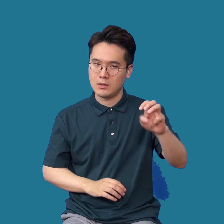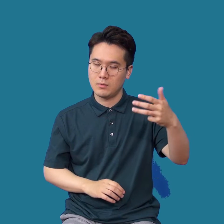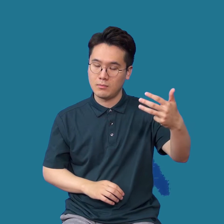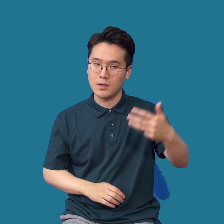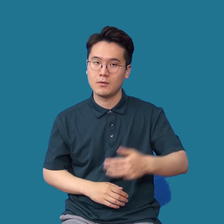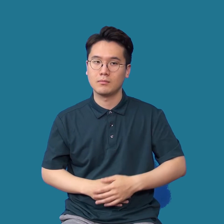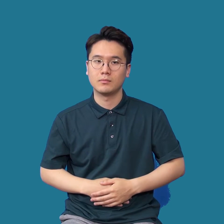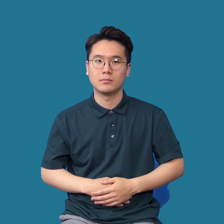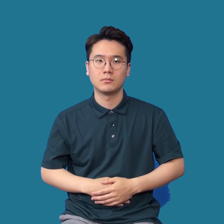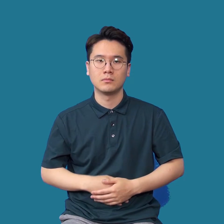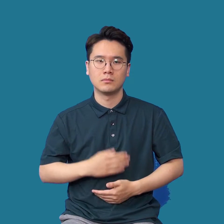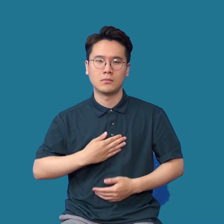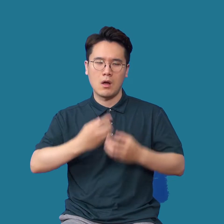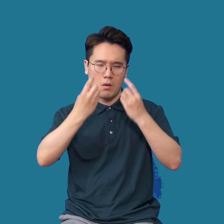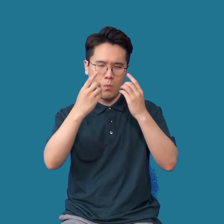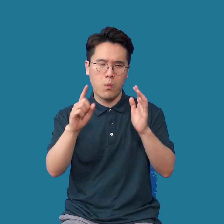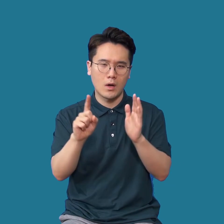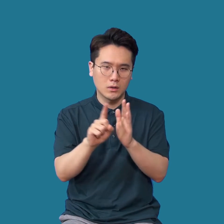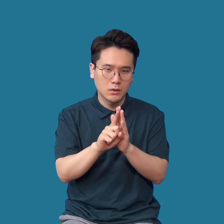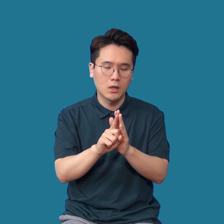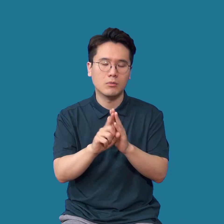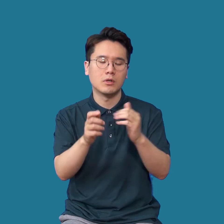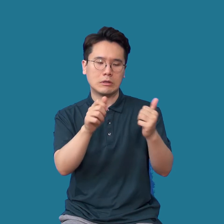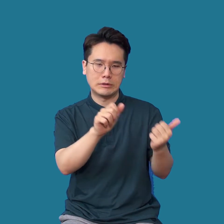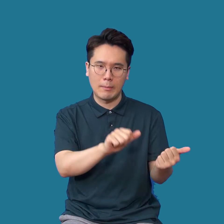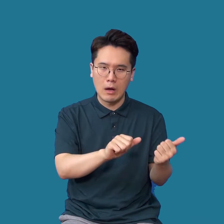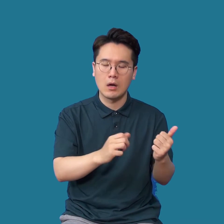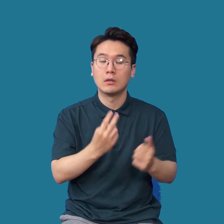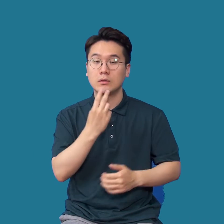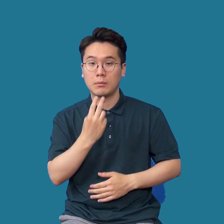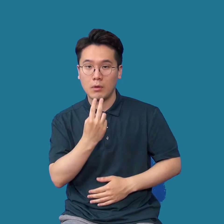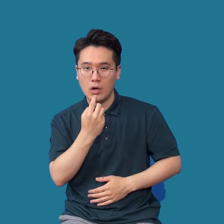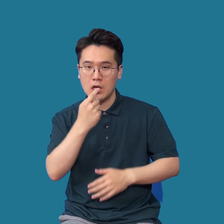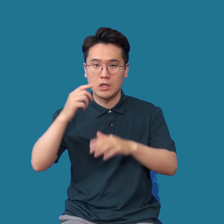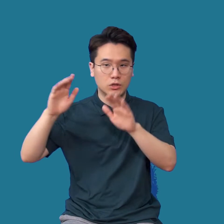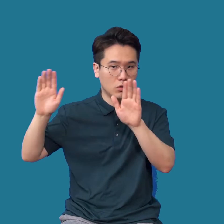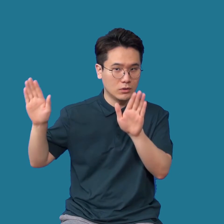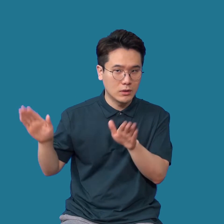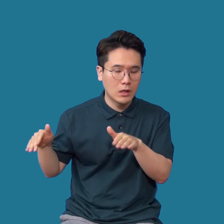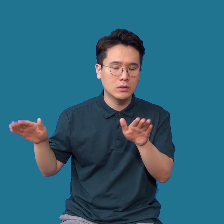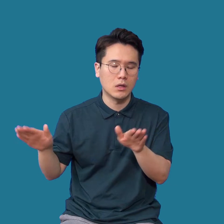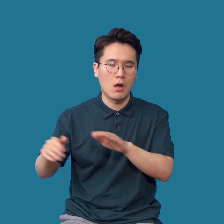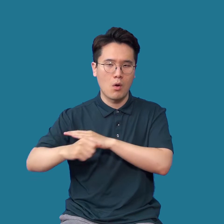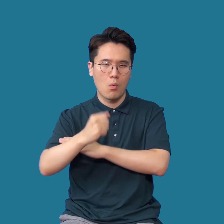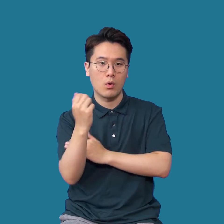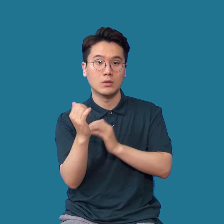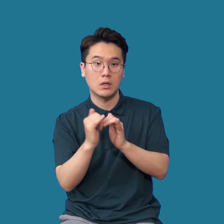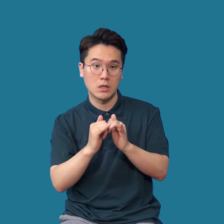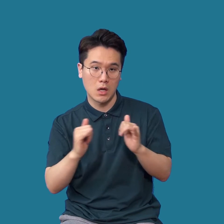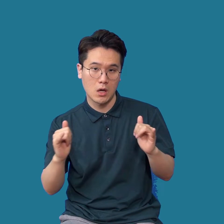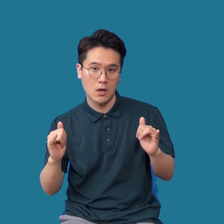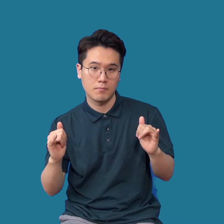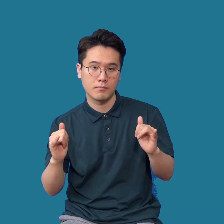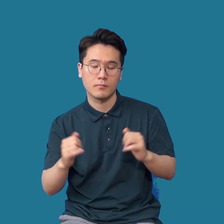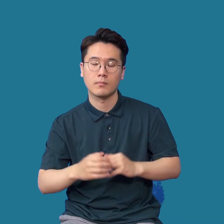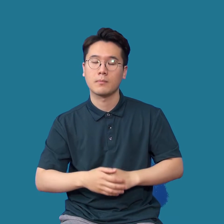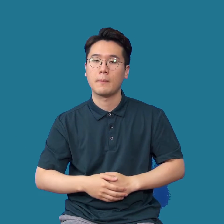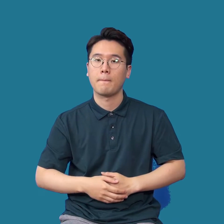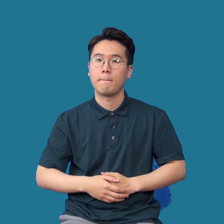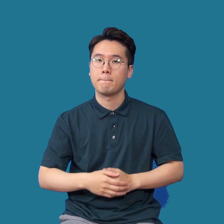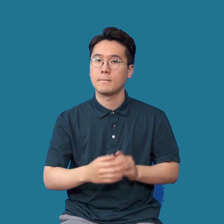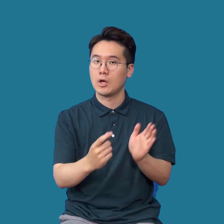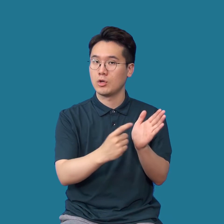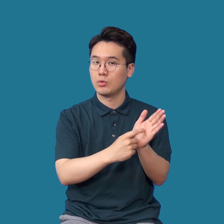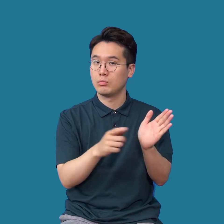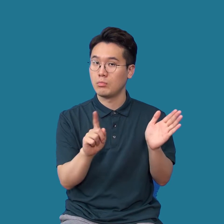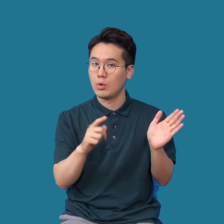38절에도 내가 확신하노니 사망이나 생명이나 천사들이나 권세자들이나, 여기 천사들은